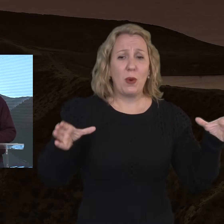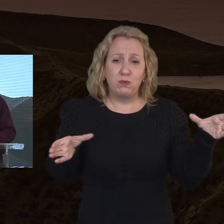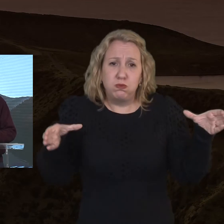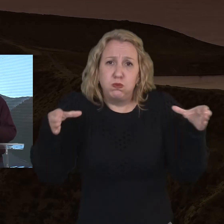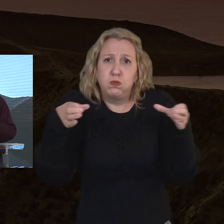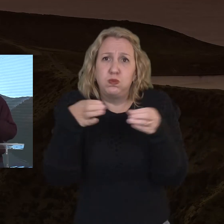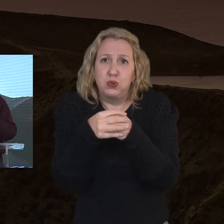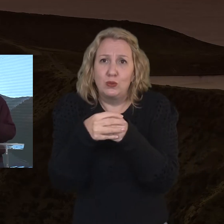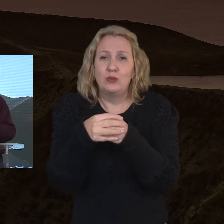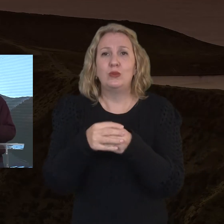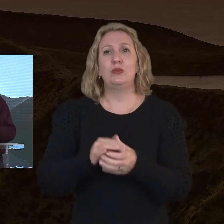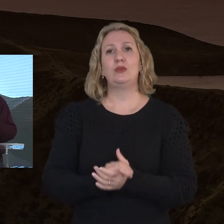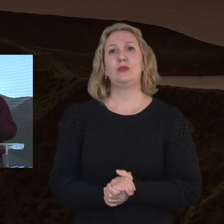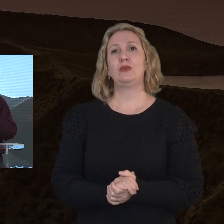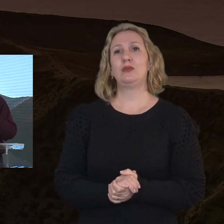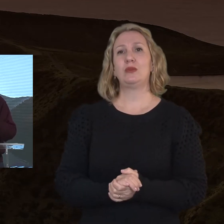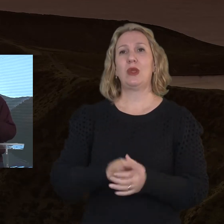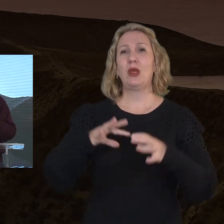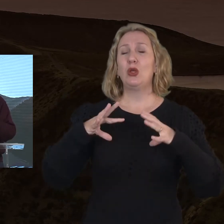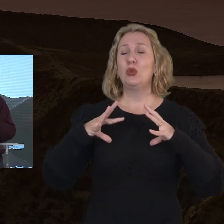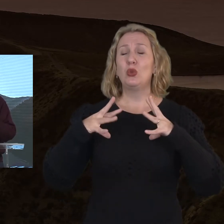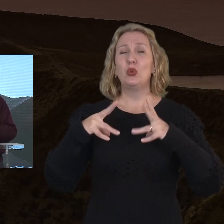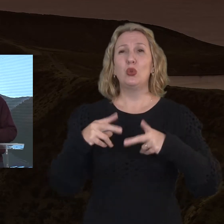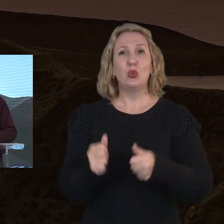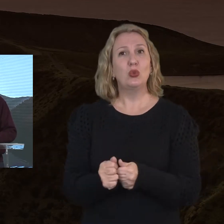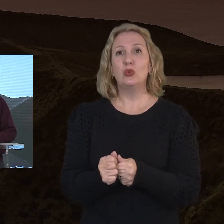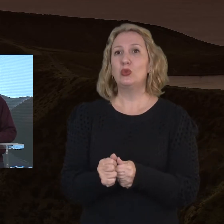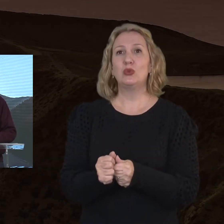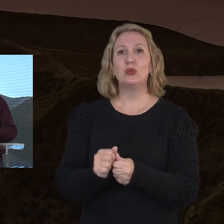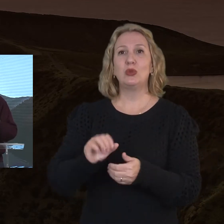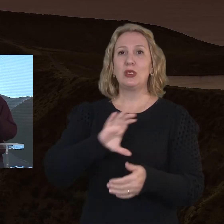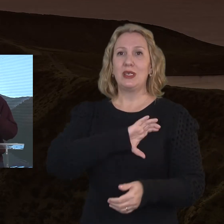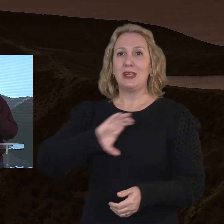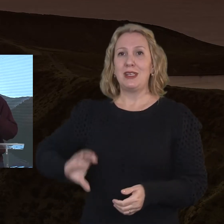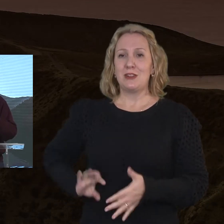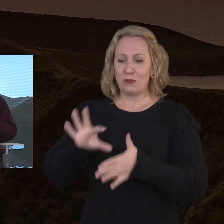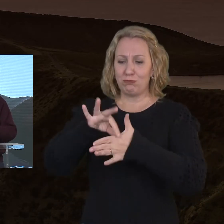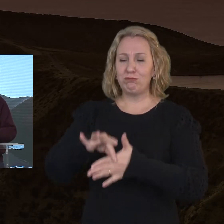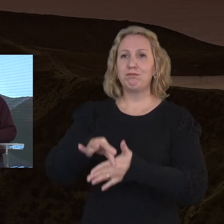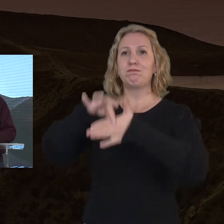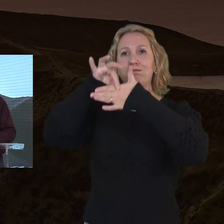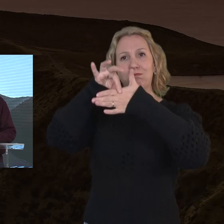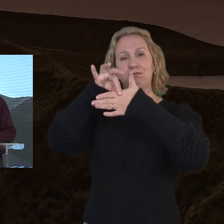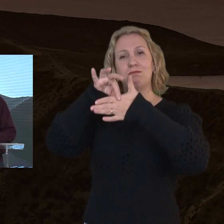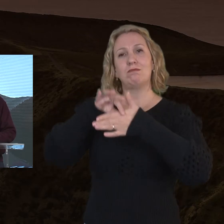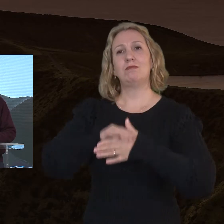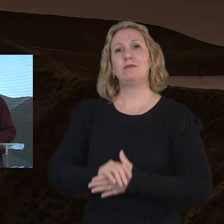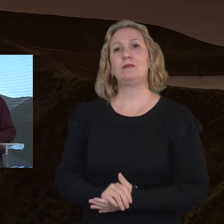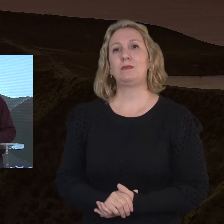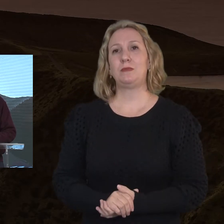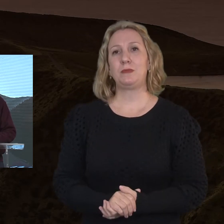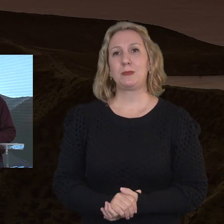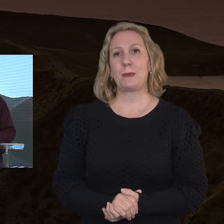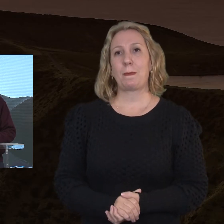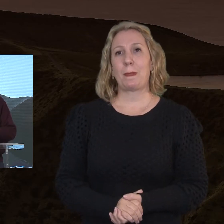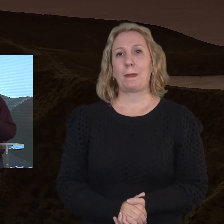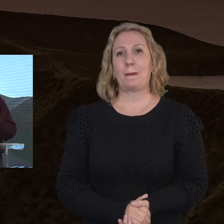que dizer tudo está encabeçado nele em cabeça todas as coisas você lembra que a gente falou muito de encabeçamento